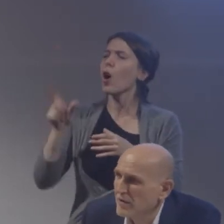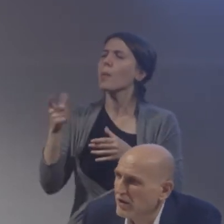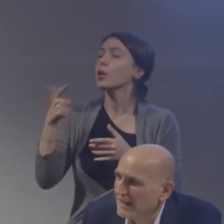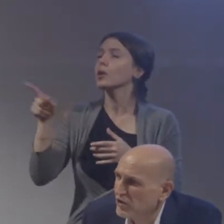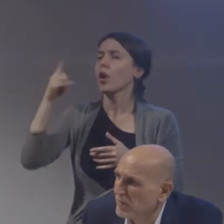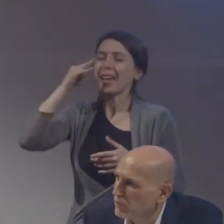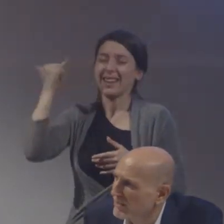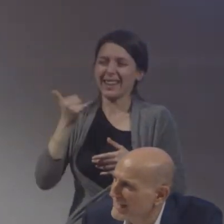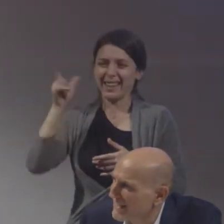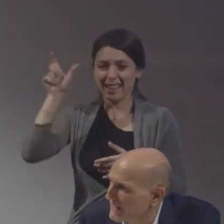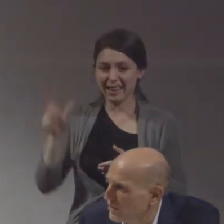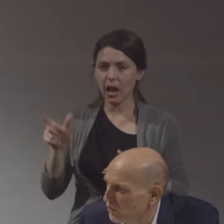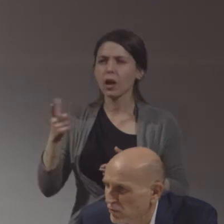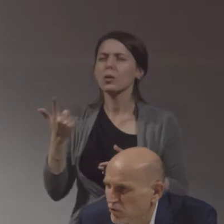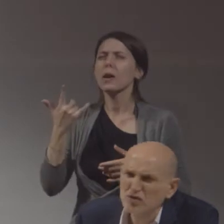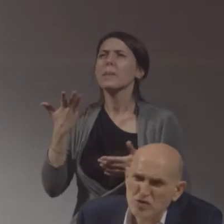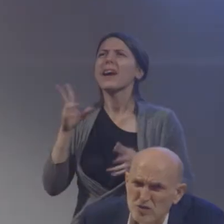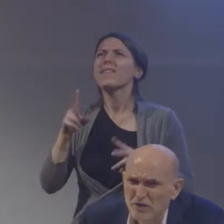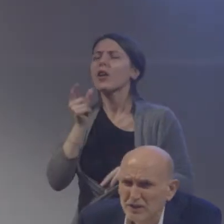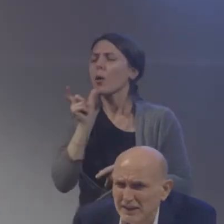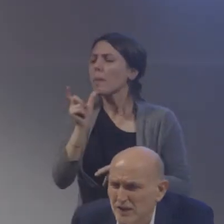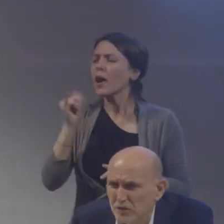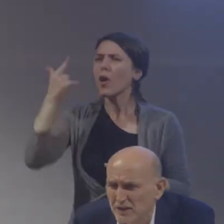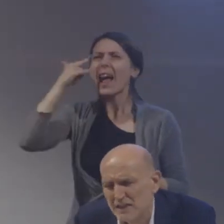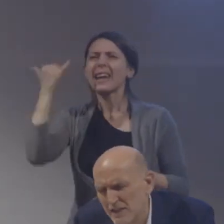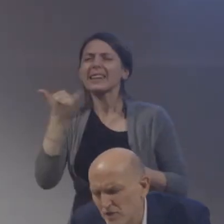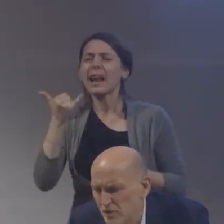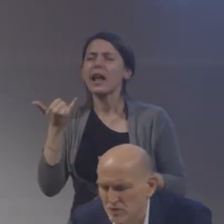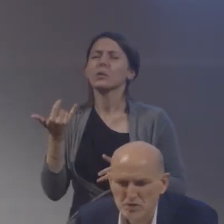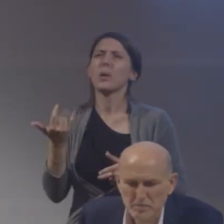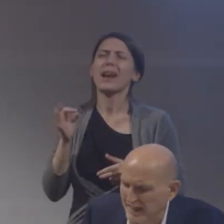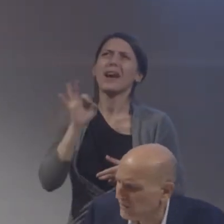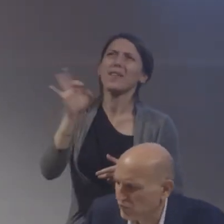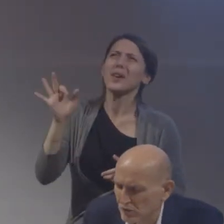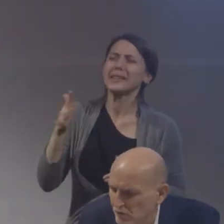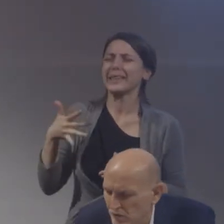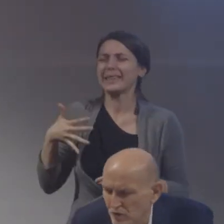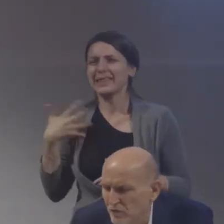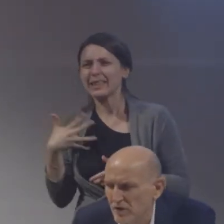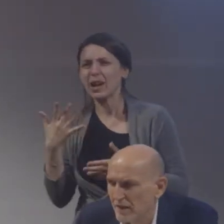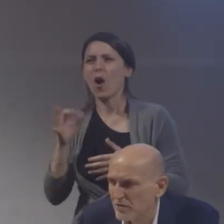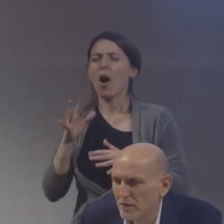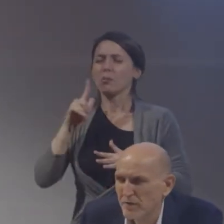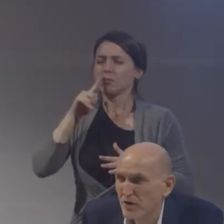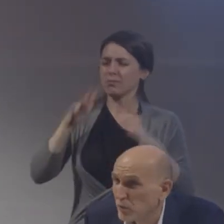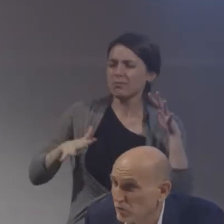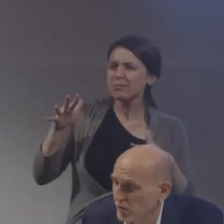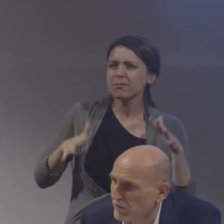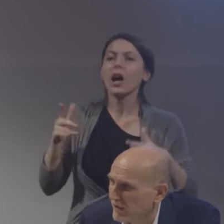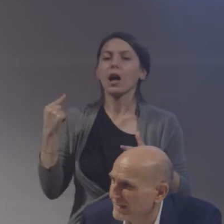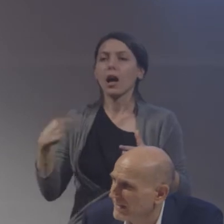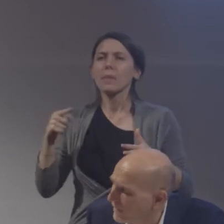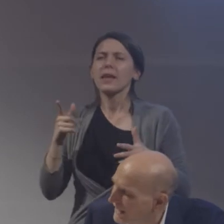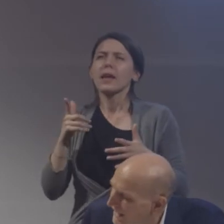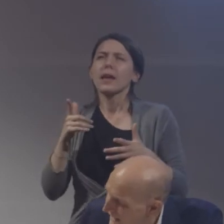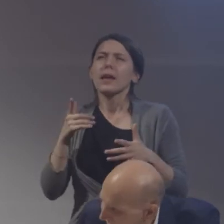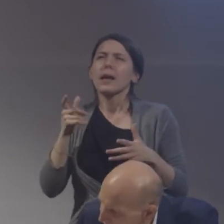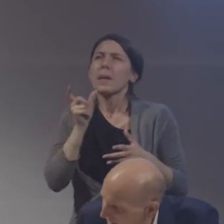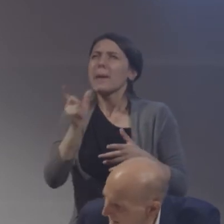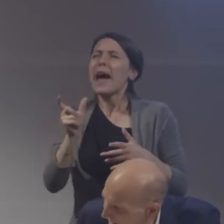questa parola che diciamo con distrazione, in un certo senso a volte anche con fastidio, con sospetto o con quello che vogliamo, insomma, una parola molto equivoca,